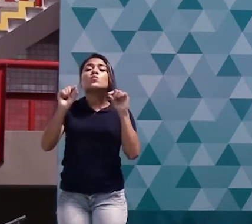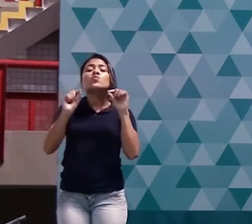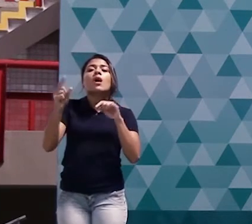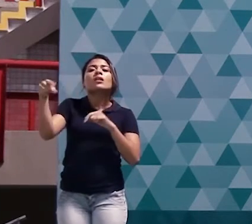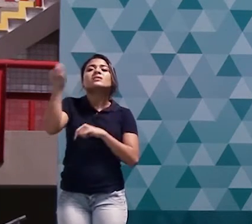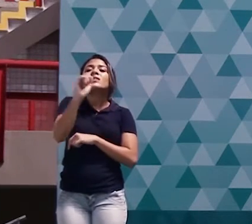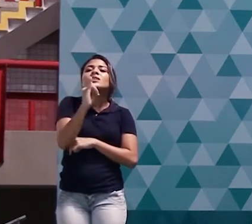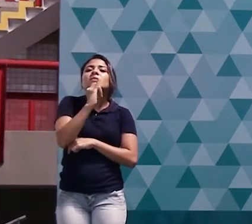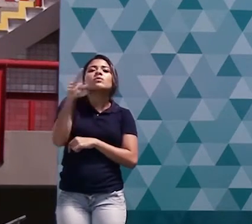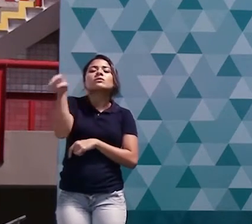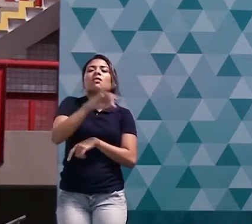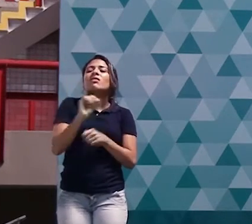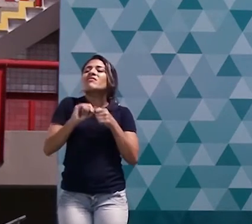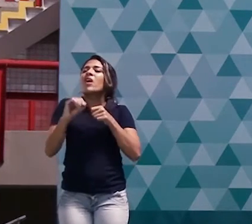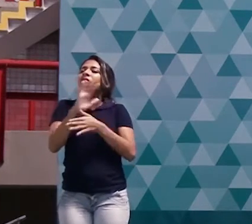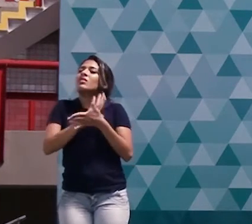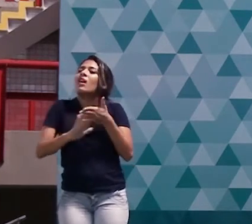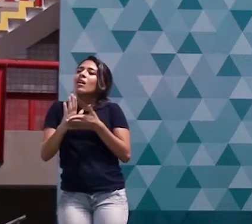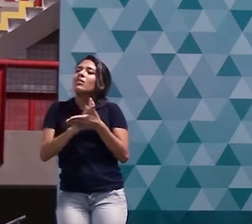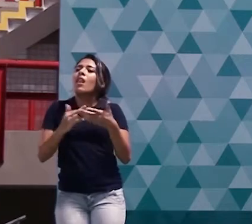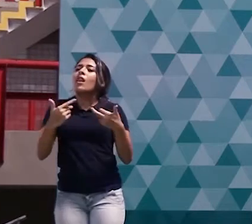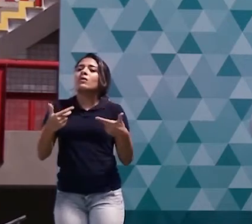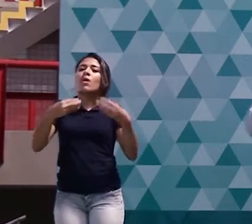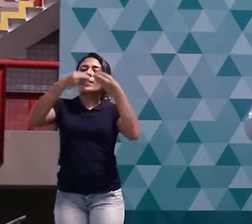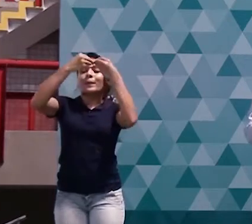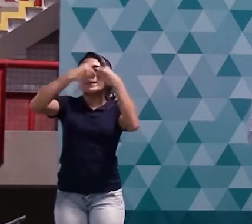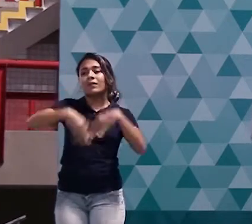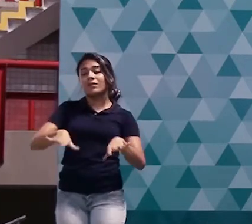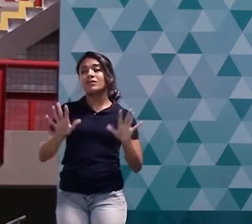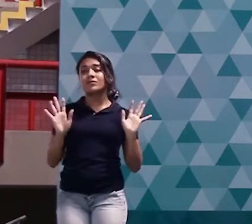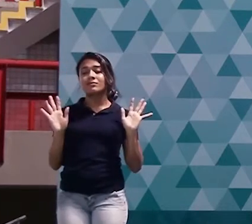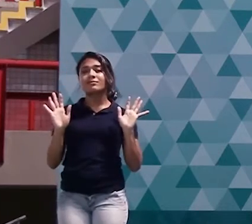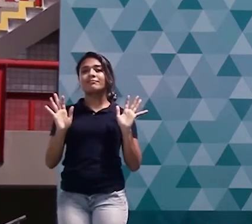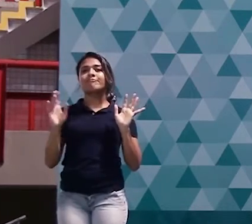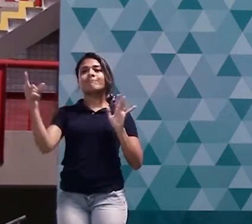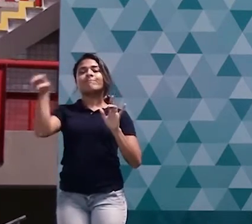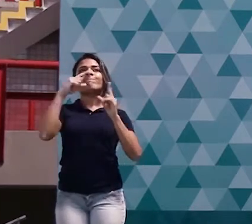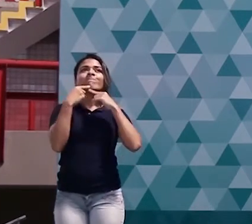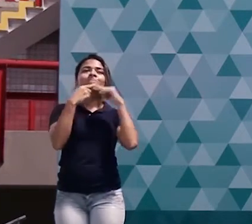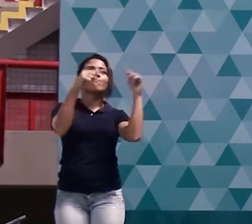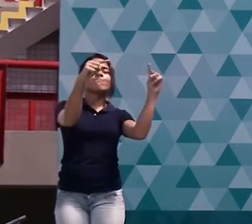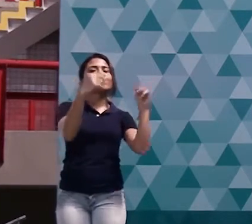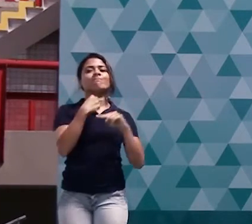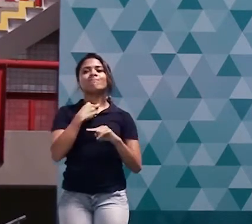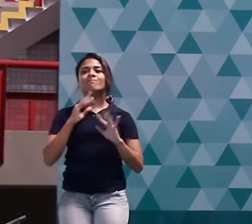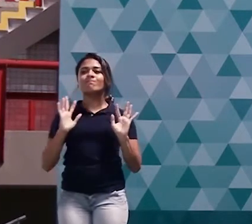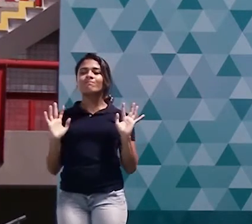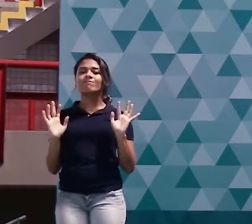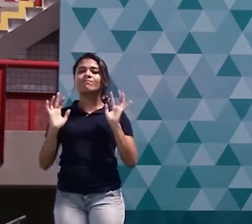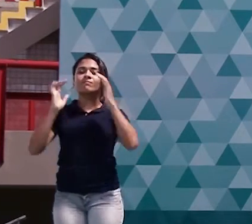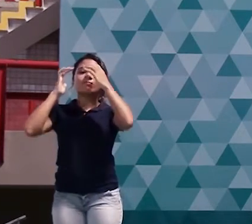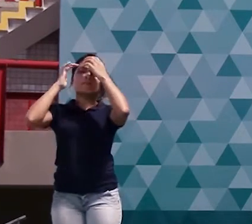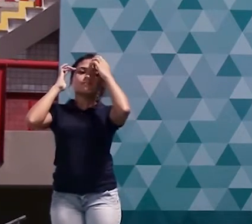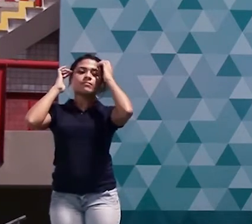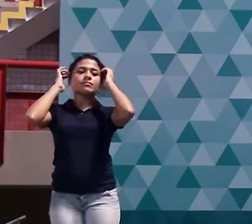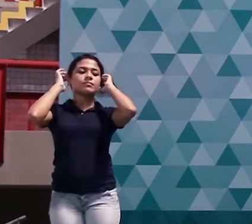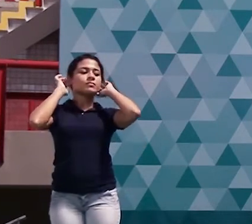não fazem nada, já fizeram o mal o suficiente. Depois não reclame, né? Pois vamos lá.